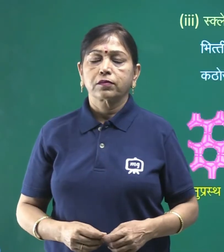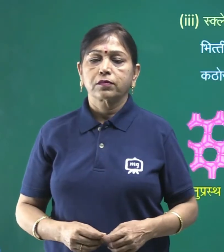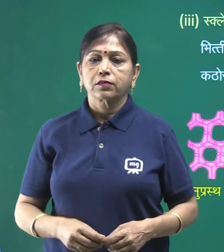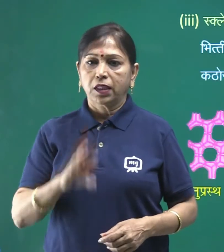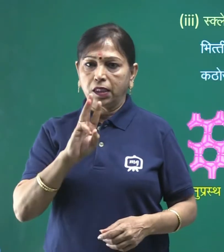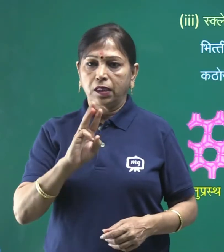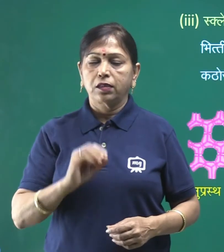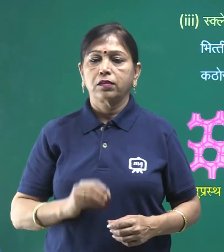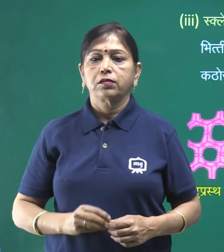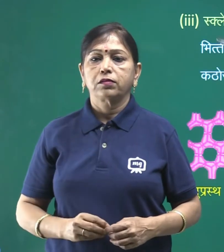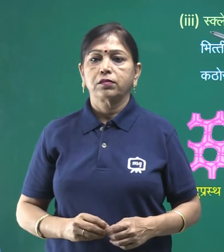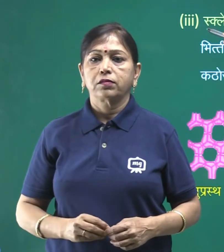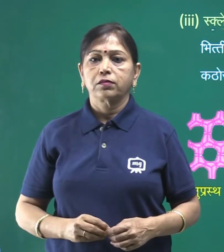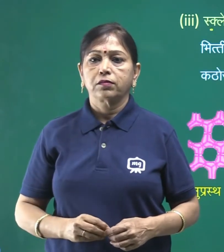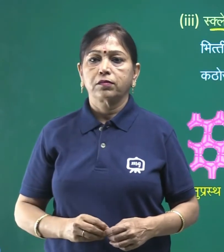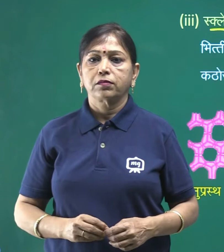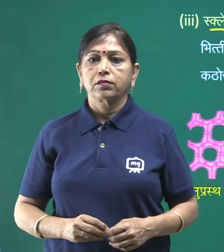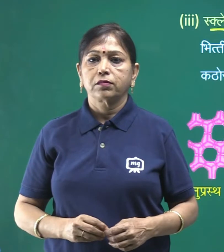तीन,